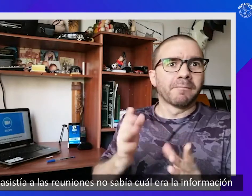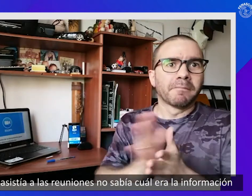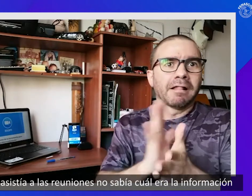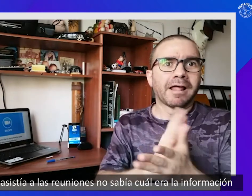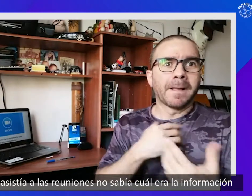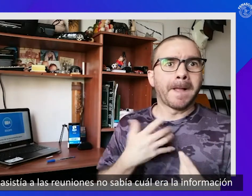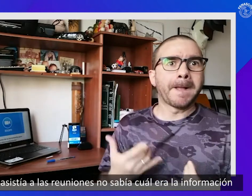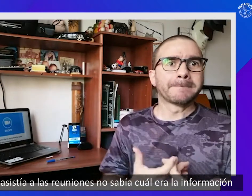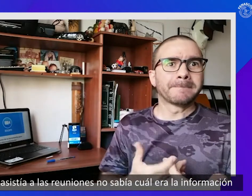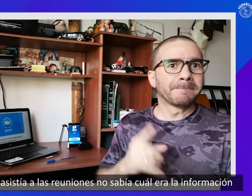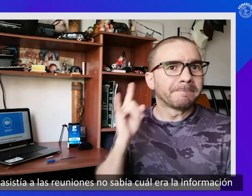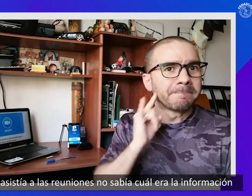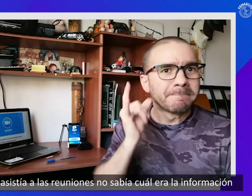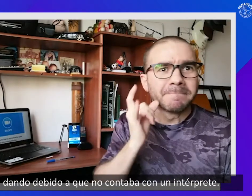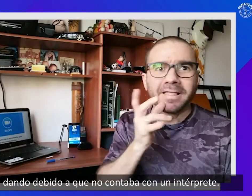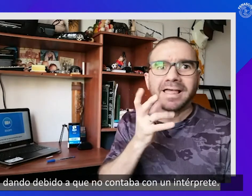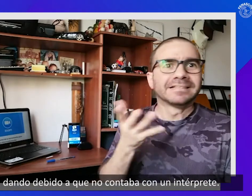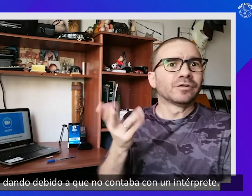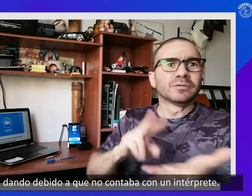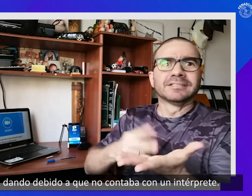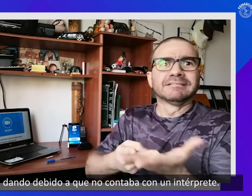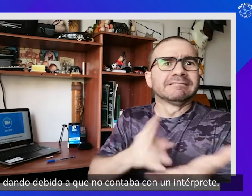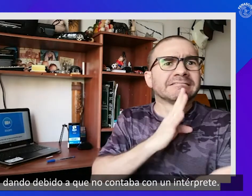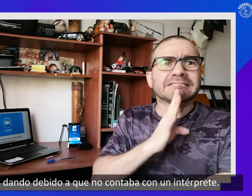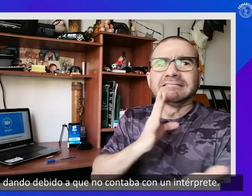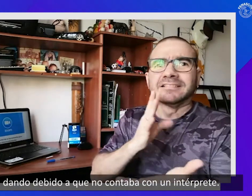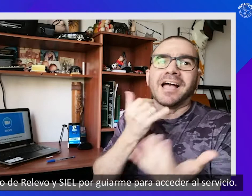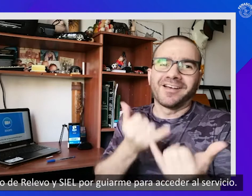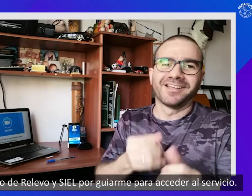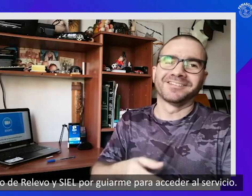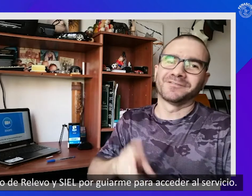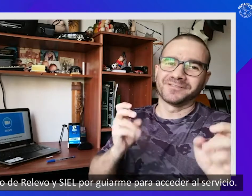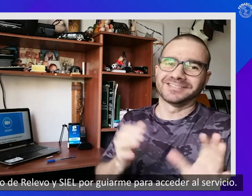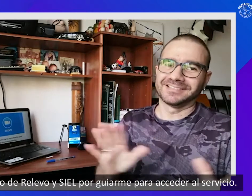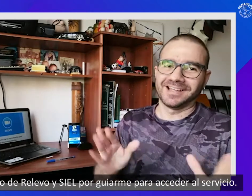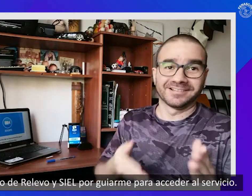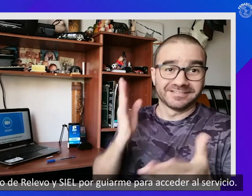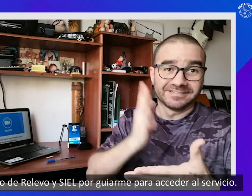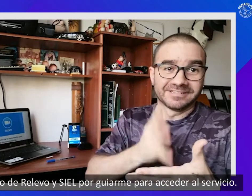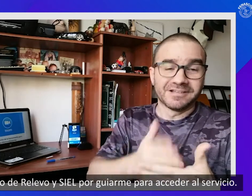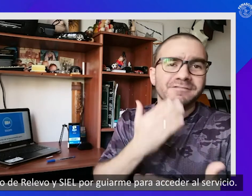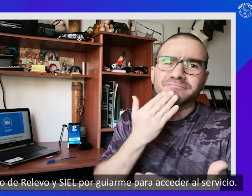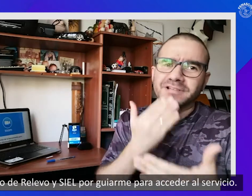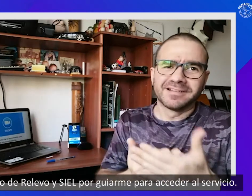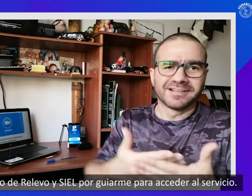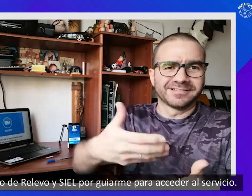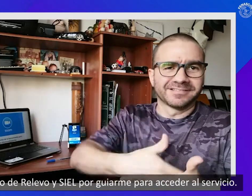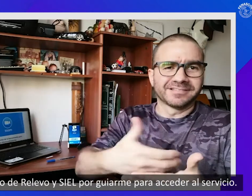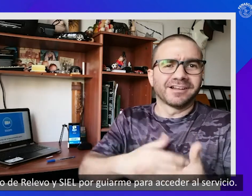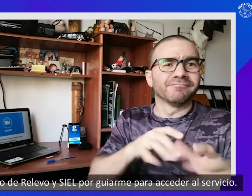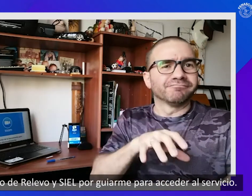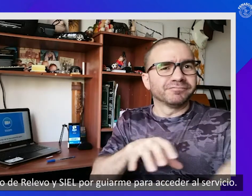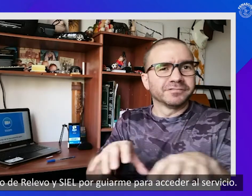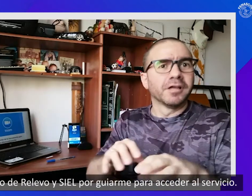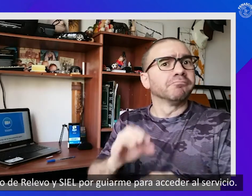Antes, cuando asistía a las reuniones, no sabía cuál era la información que estaban dando debido a que no contaba con un intérprete. Gracias al Centro de